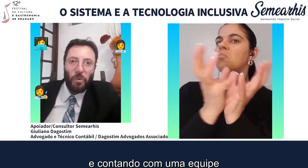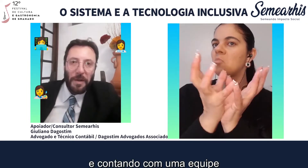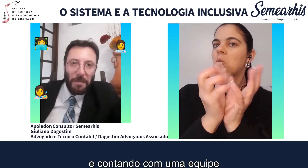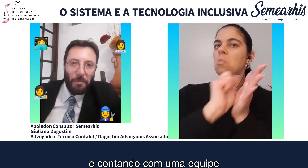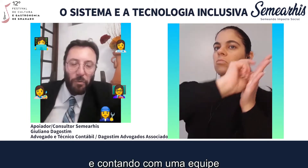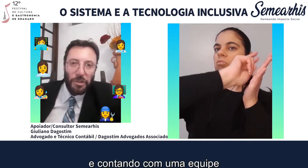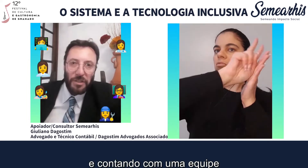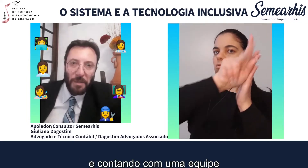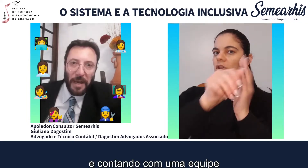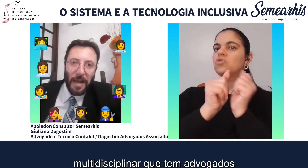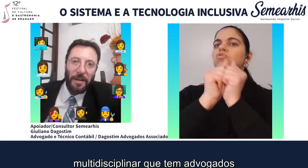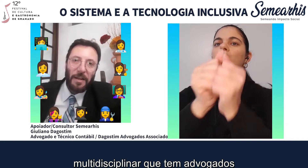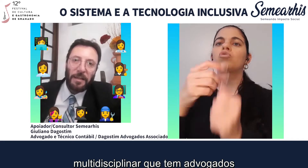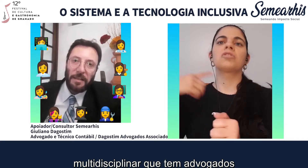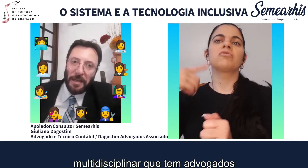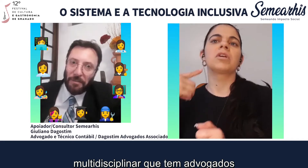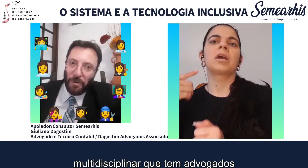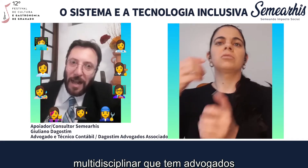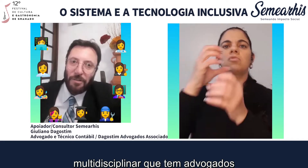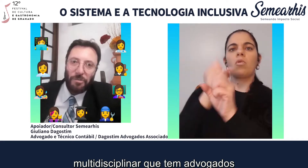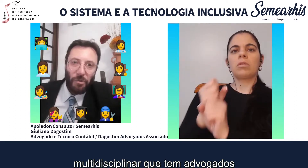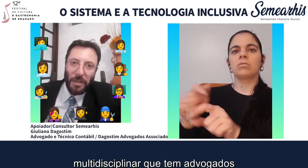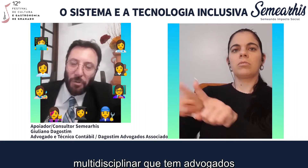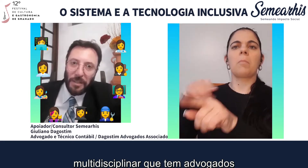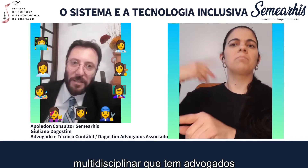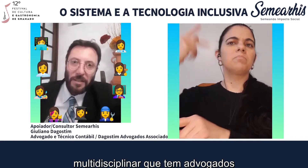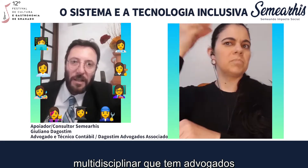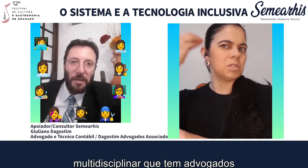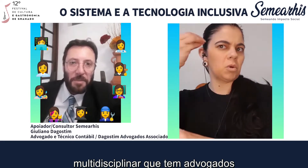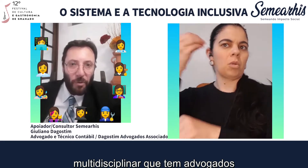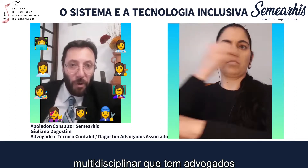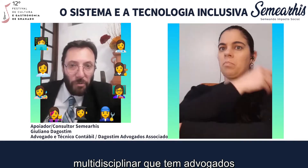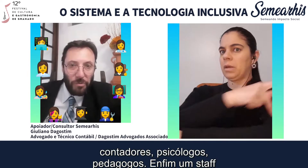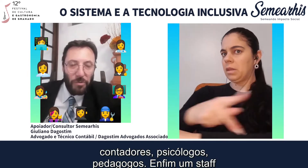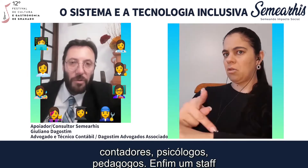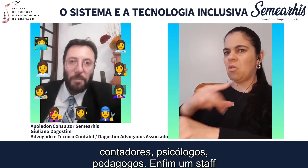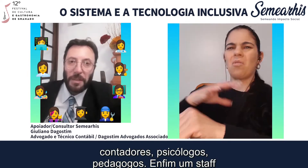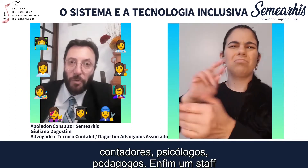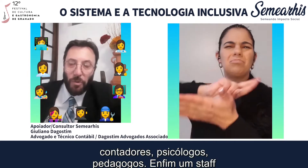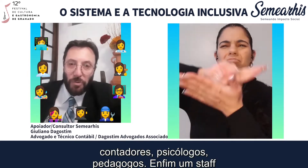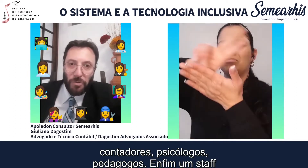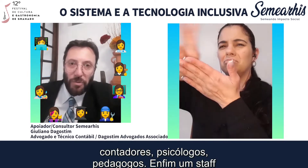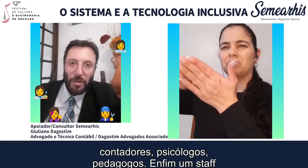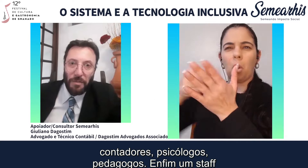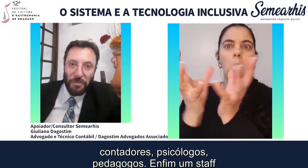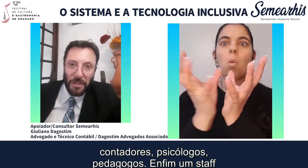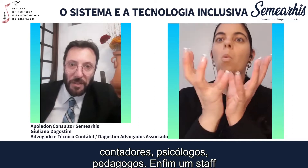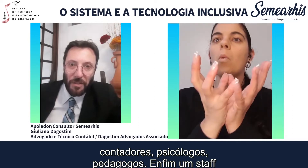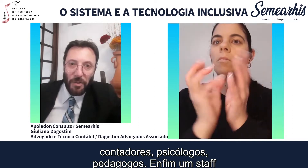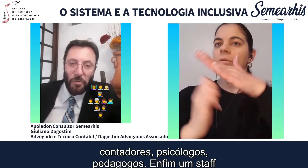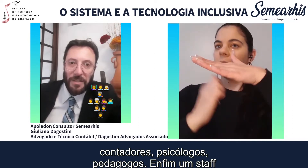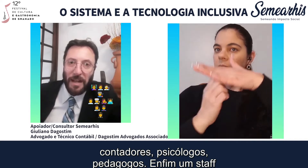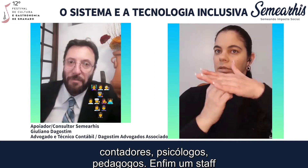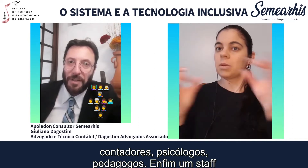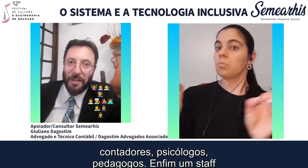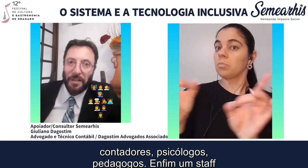contando com uma equipe multidisciplinar que tem advogados, contadores, psicólogos, pedagogos, enfim,